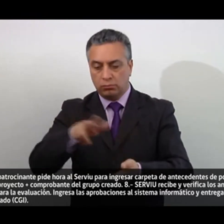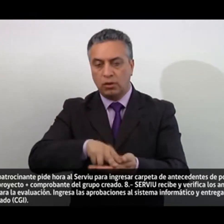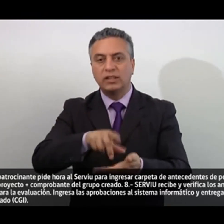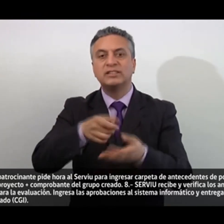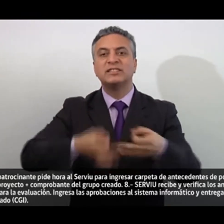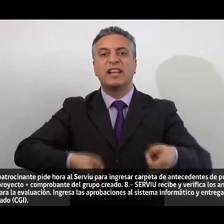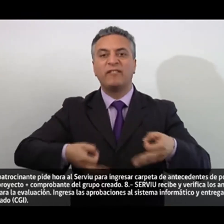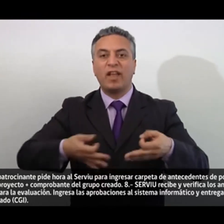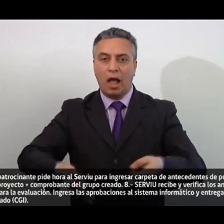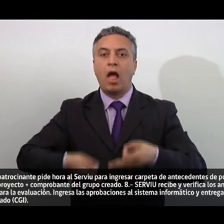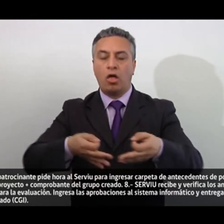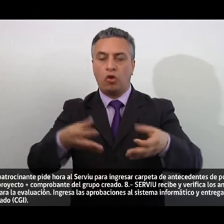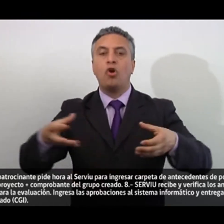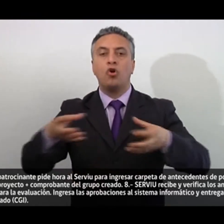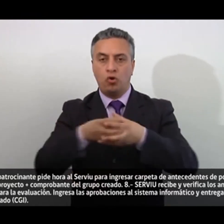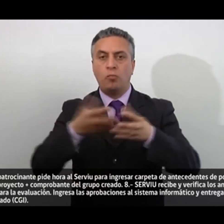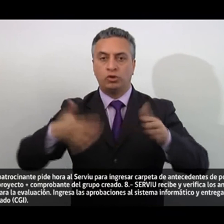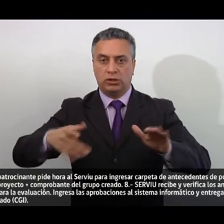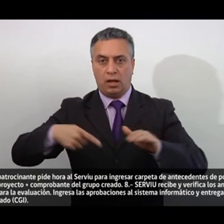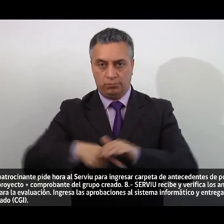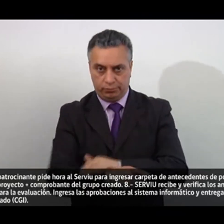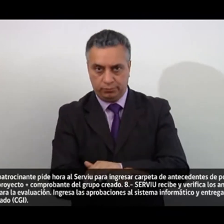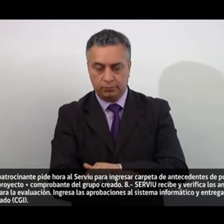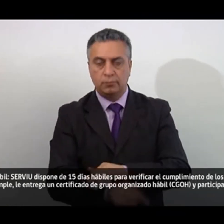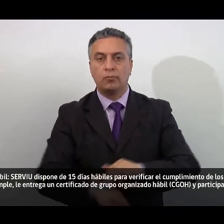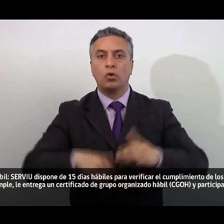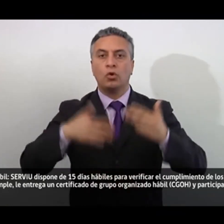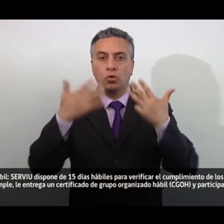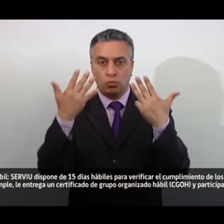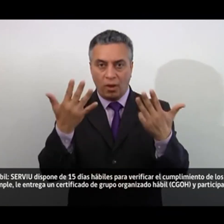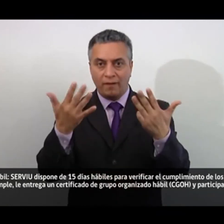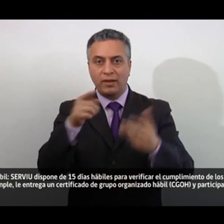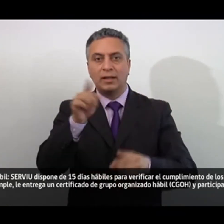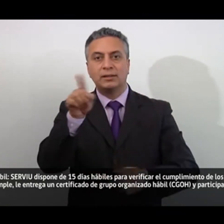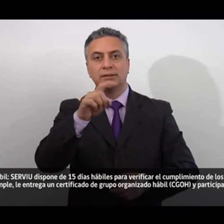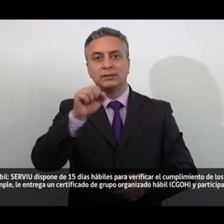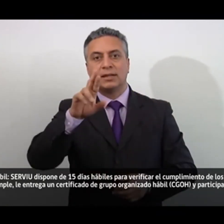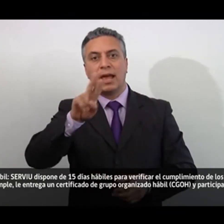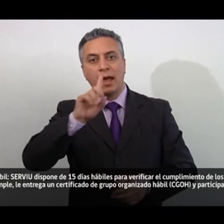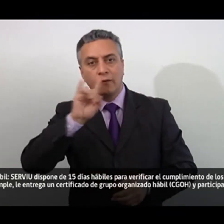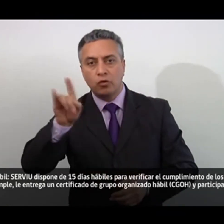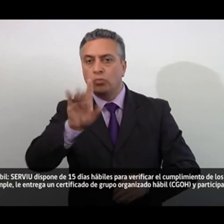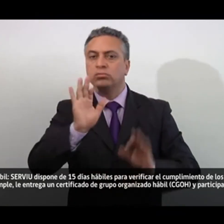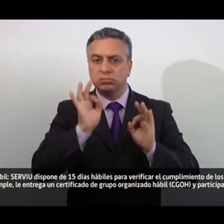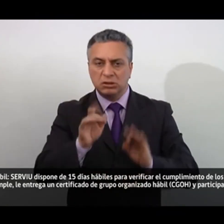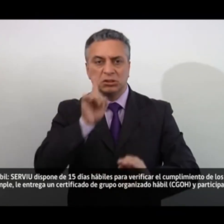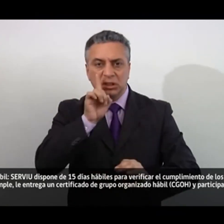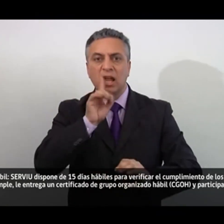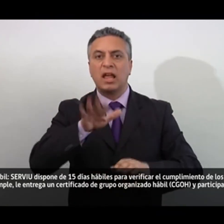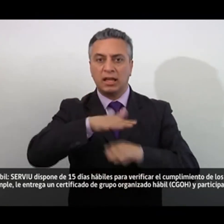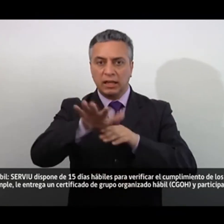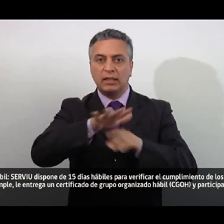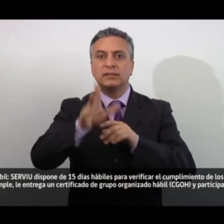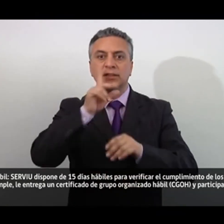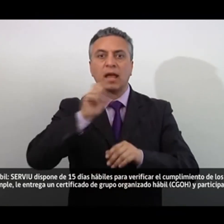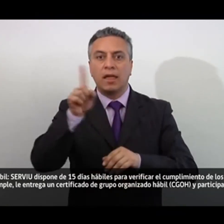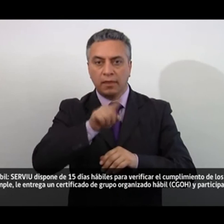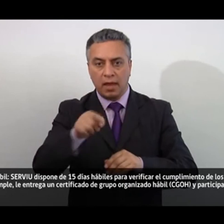entrega certificado de grupo ingresado. 9. Serviu dispone de 15 días hábiles para verificar